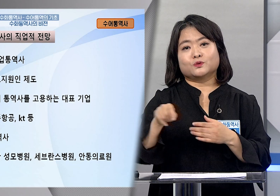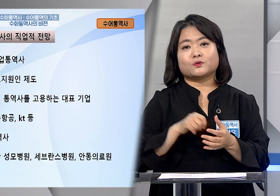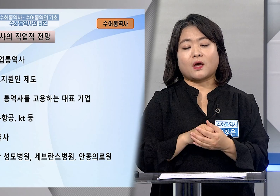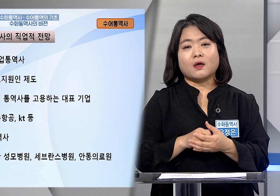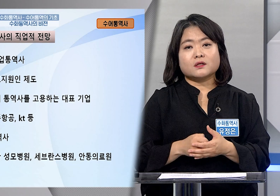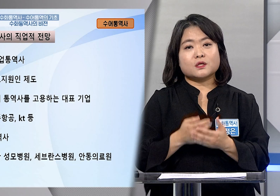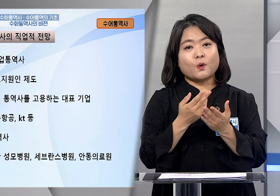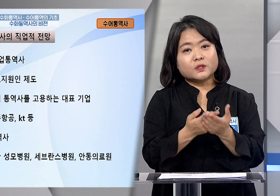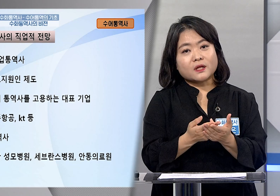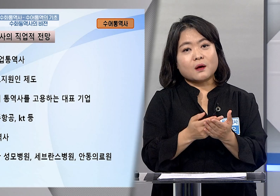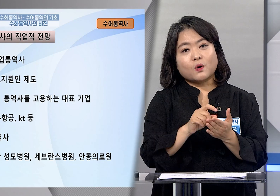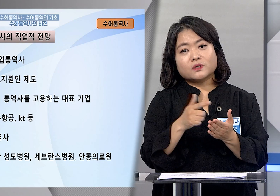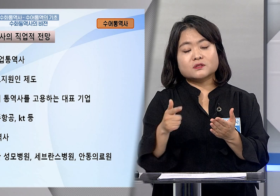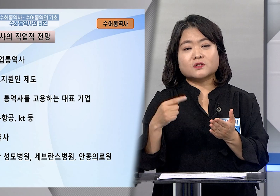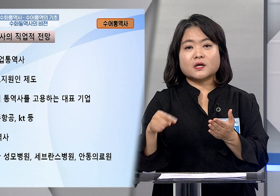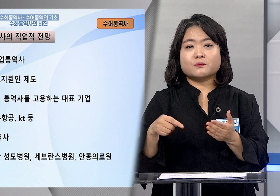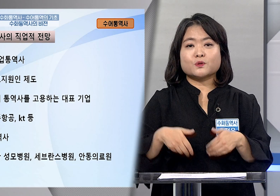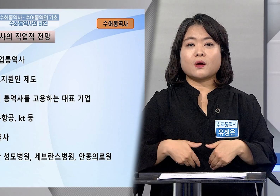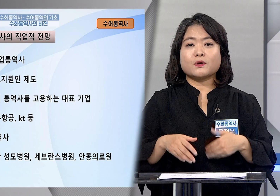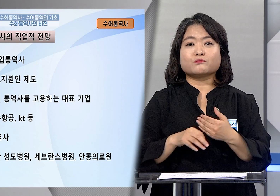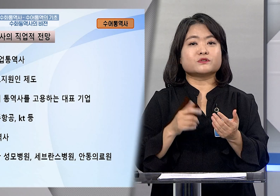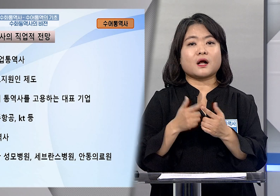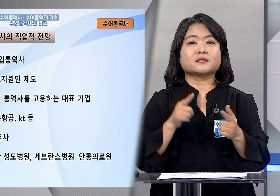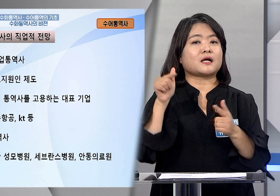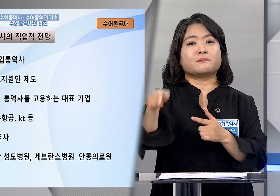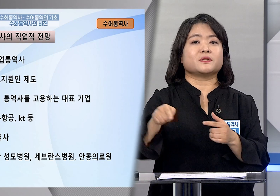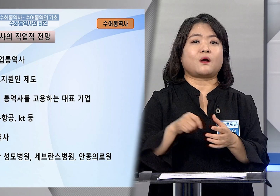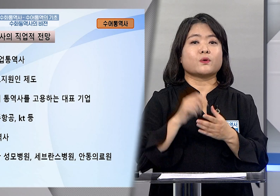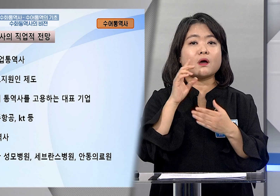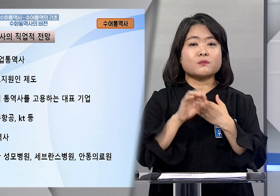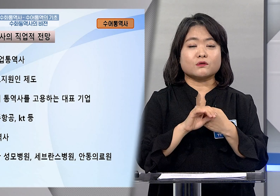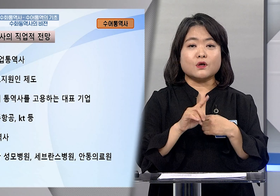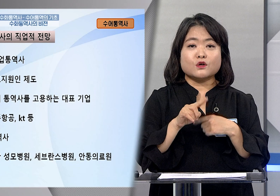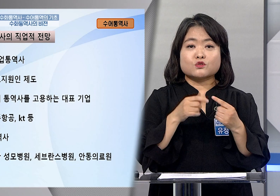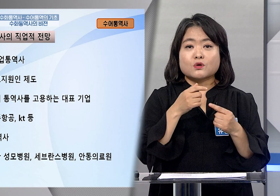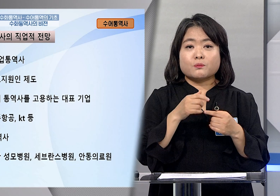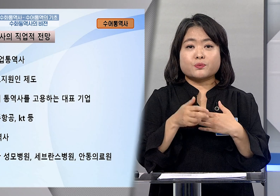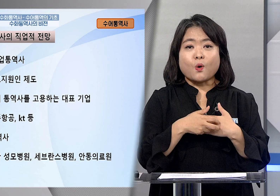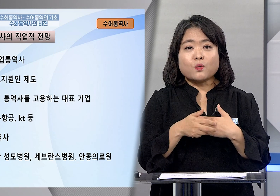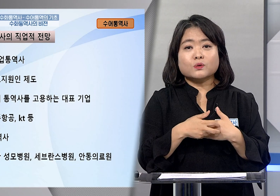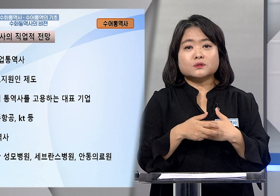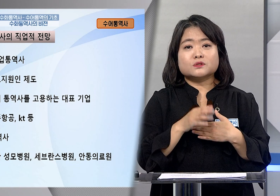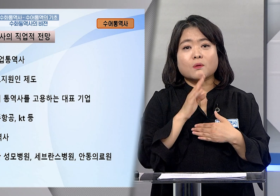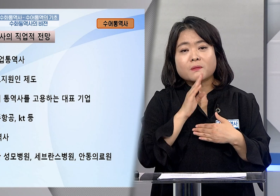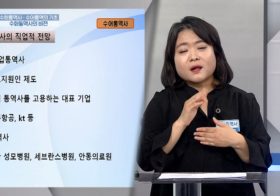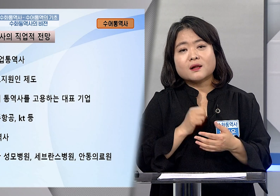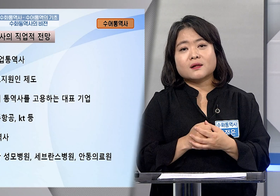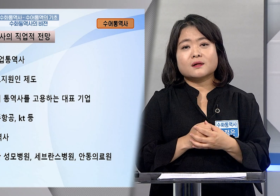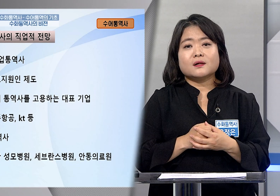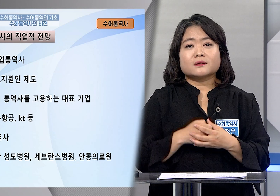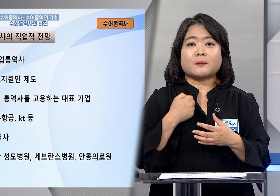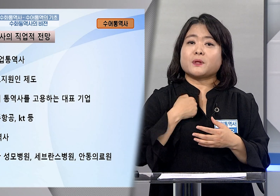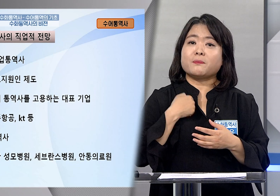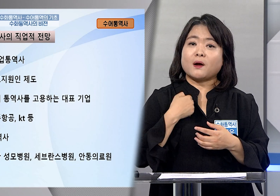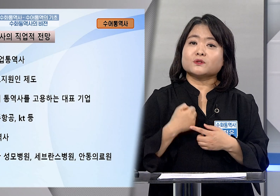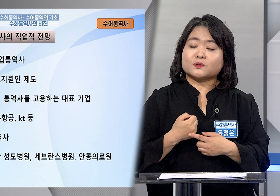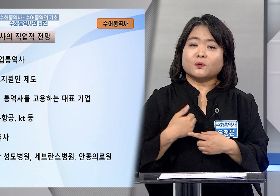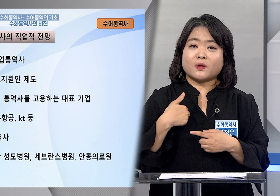네, 입원이나 뭐 이런 절차가 필요하면 부산까지 갑니다. 왜냐하면 병원은 정말 답답하거든요.